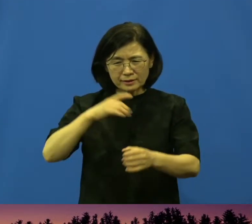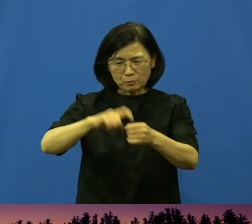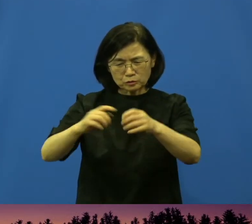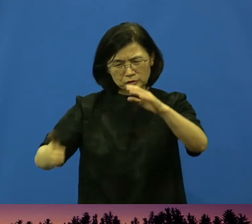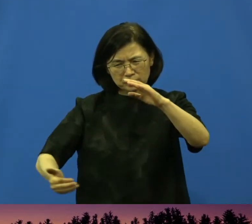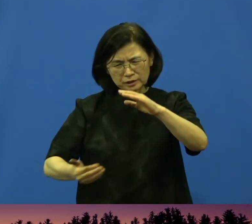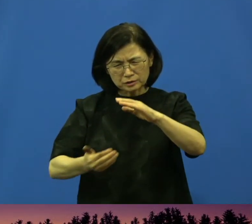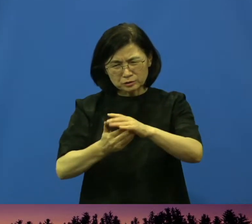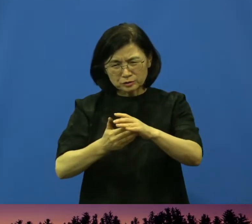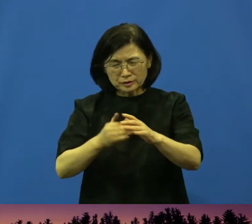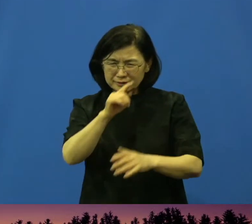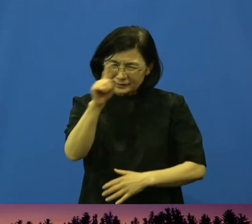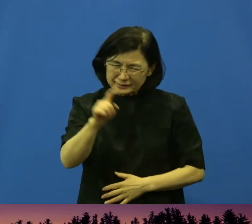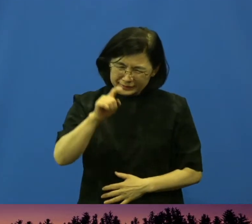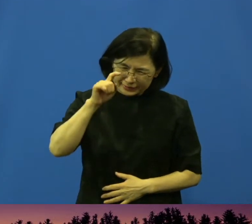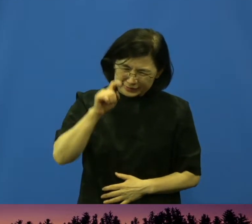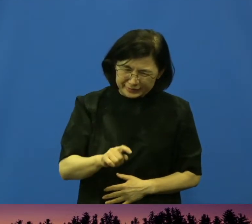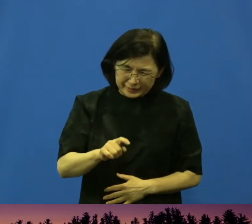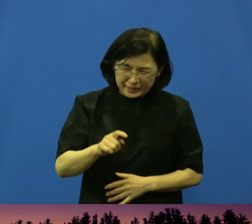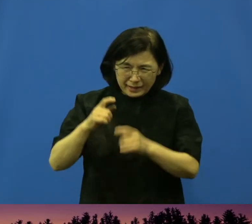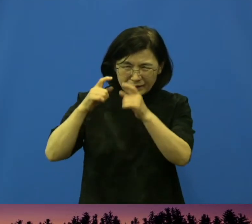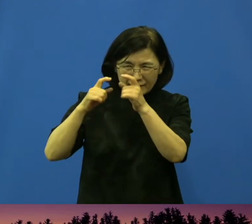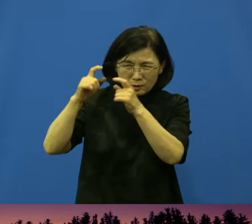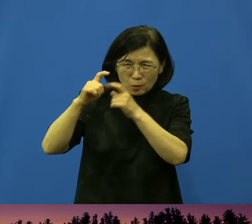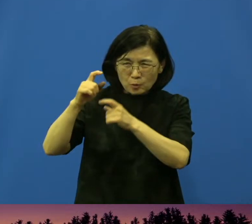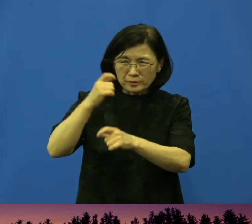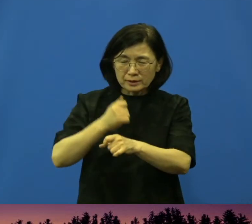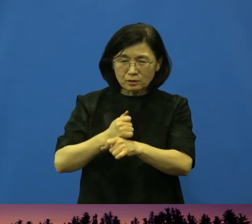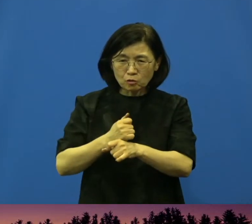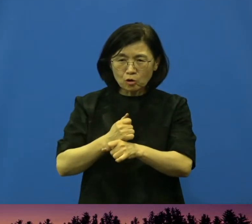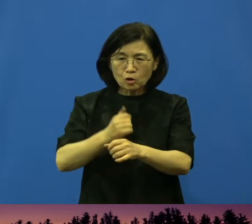있을까? 주어가 항상 나예요, 나.